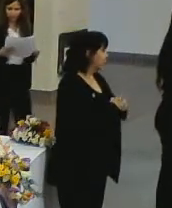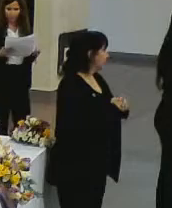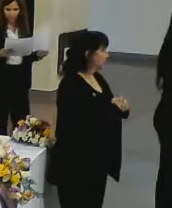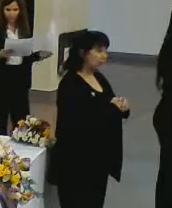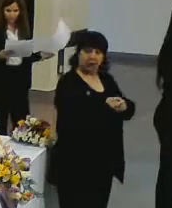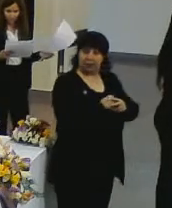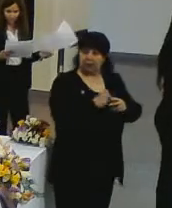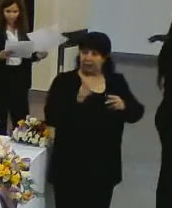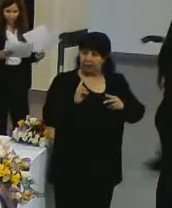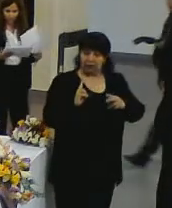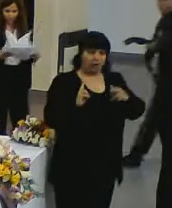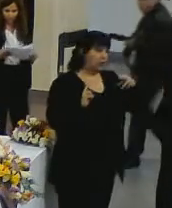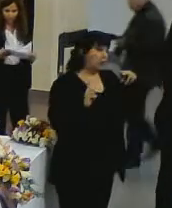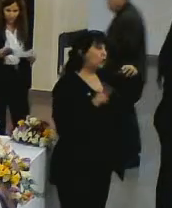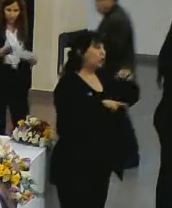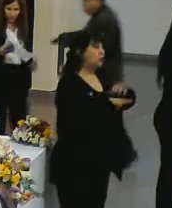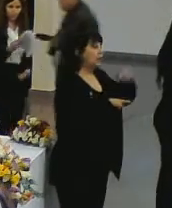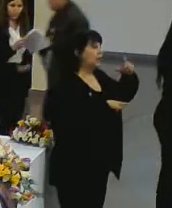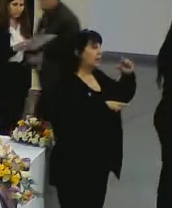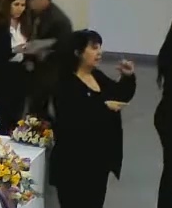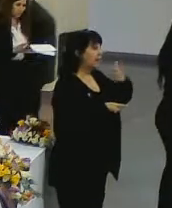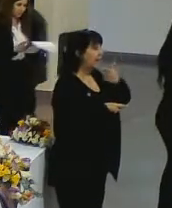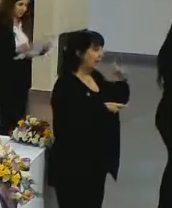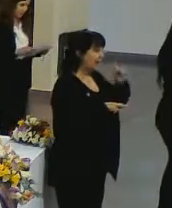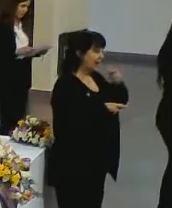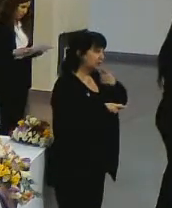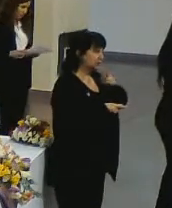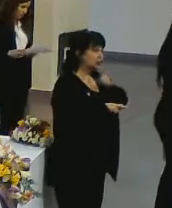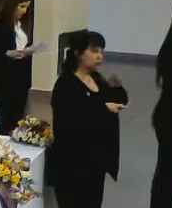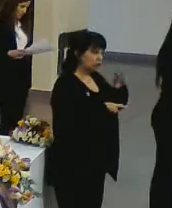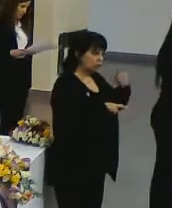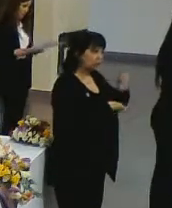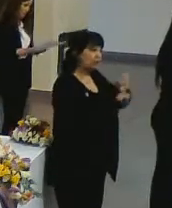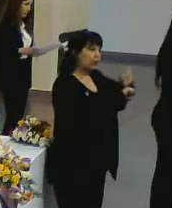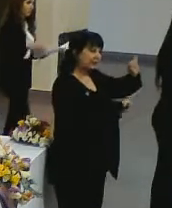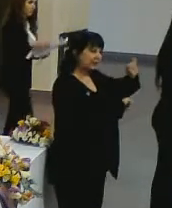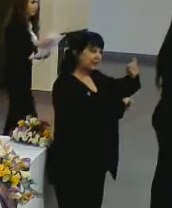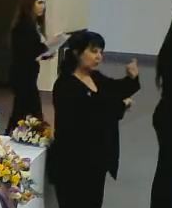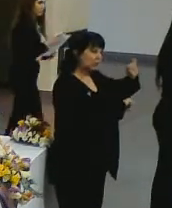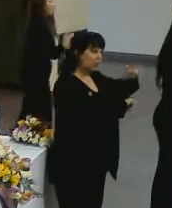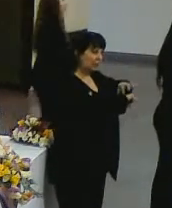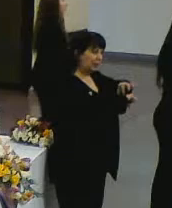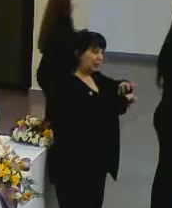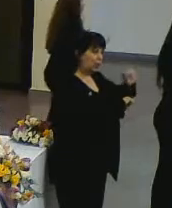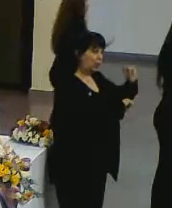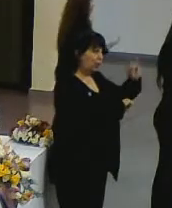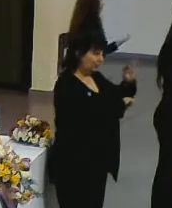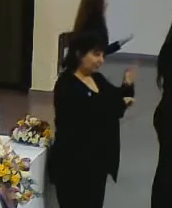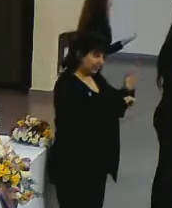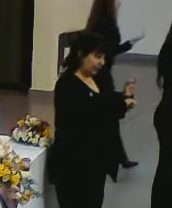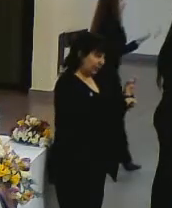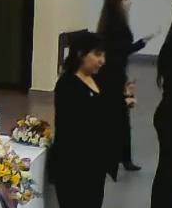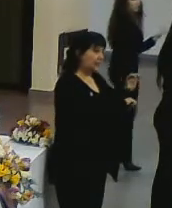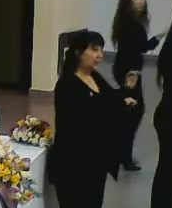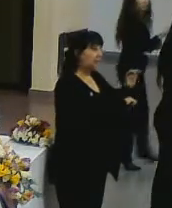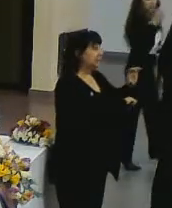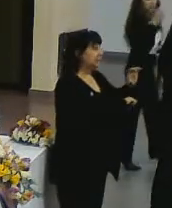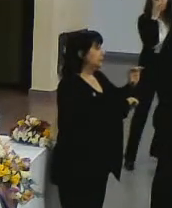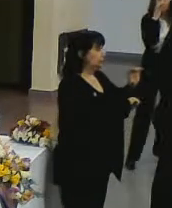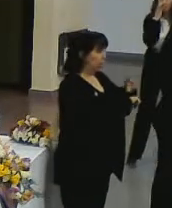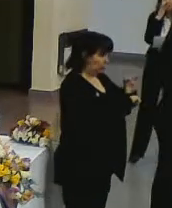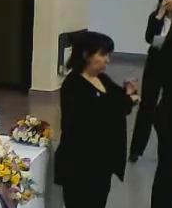Doctora Norma Alejandra Calastro, médico, título expedido por la Universidad Nacional de Cuyo, Facultad de Ciencias